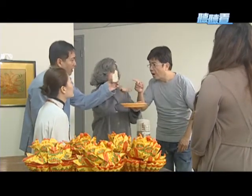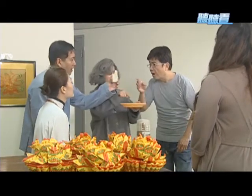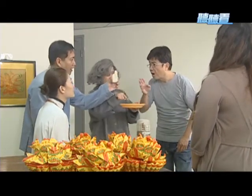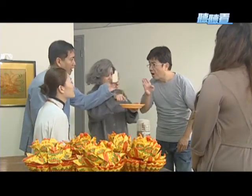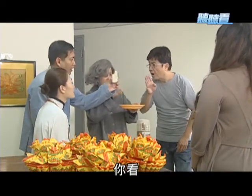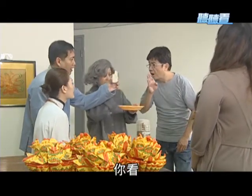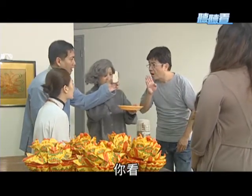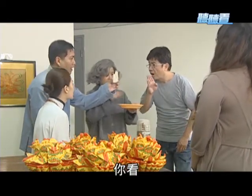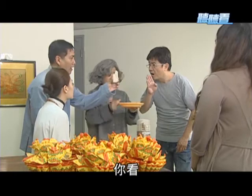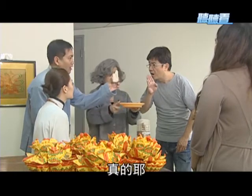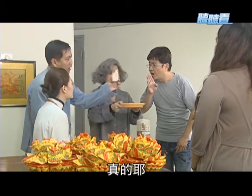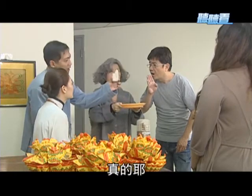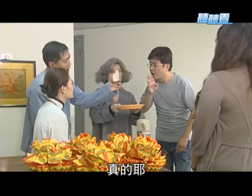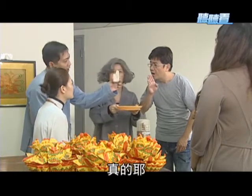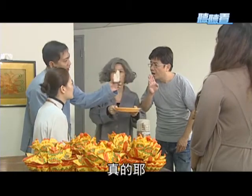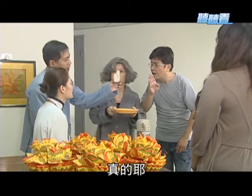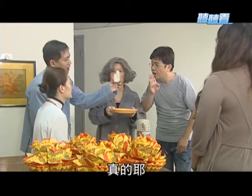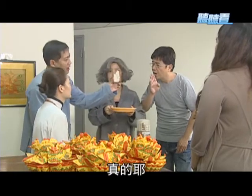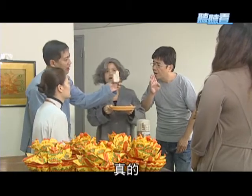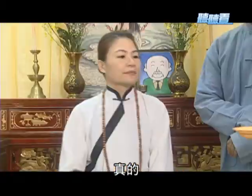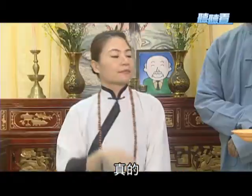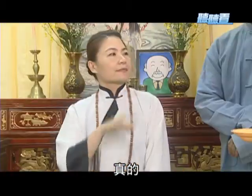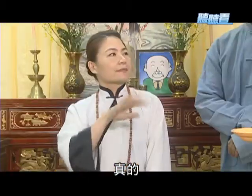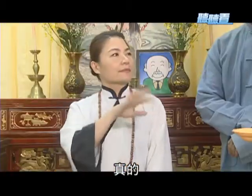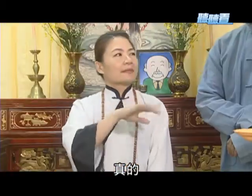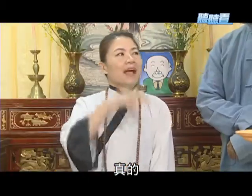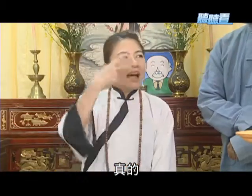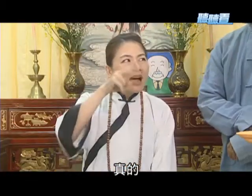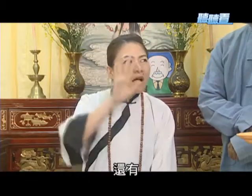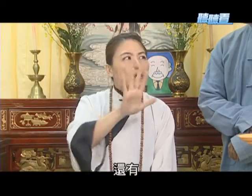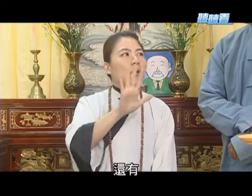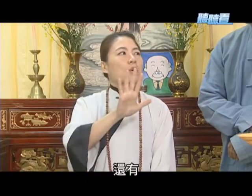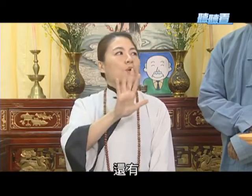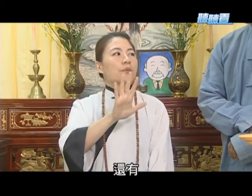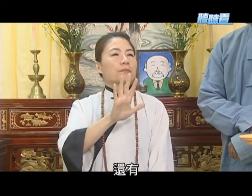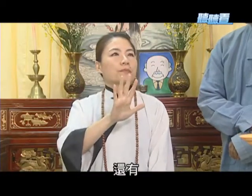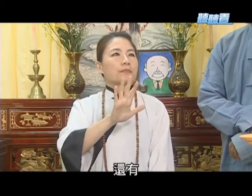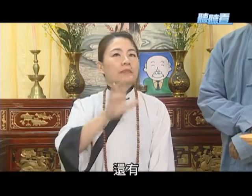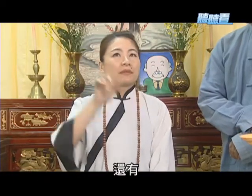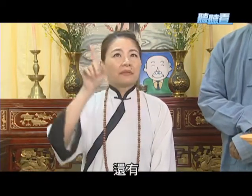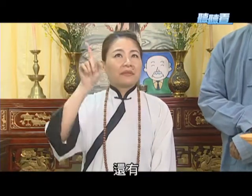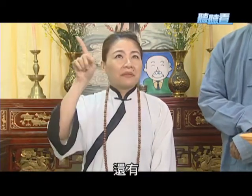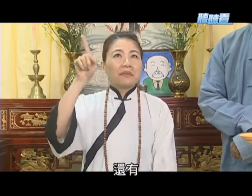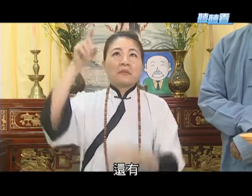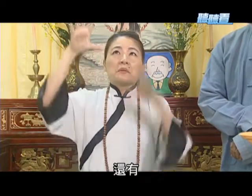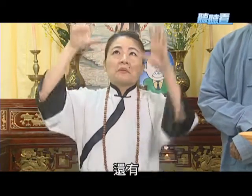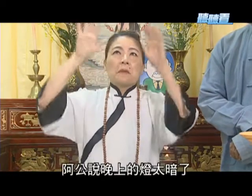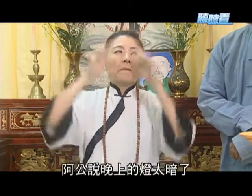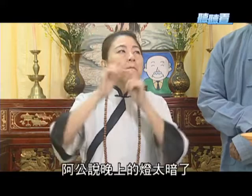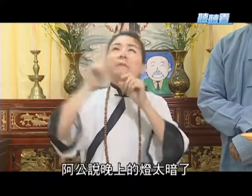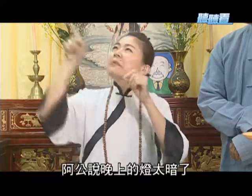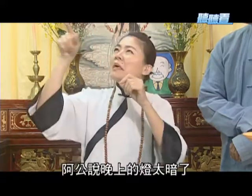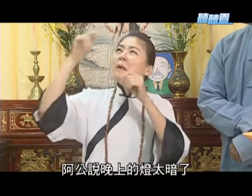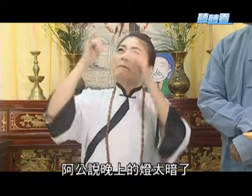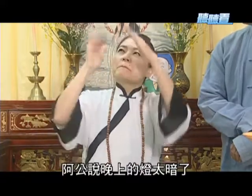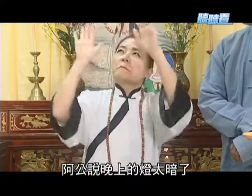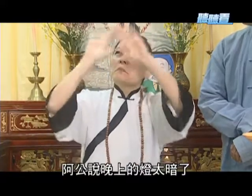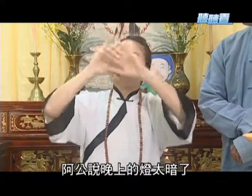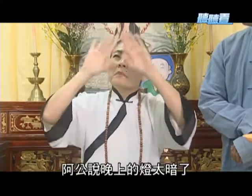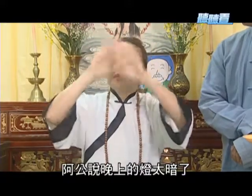你看， 真的， 真的， 还有，阿公说晚上的